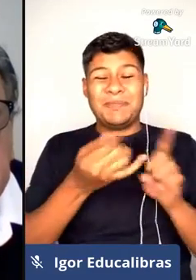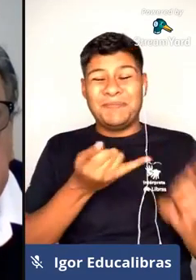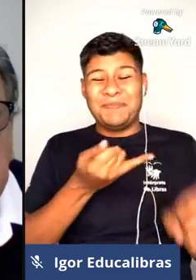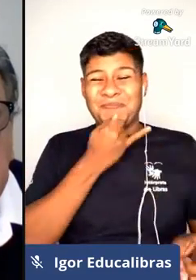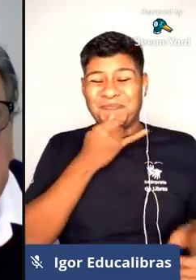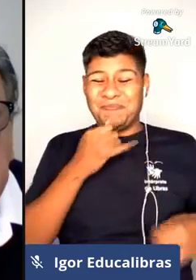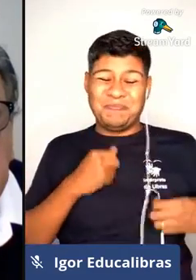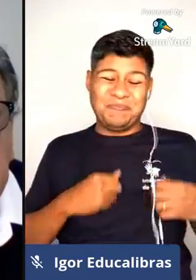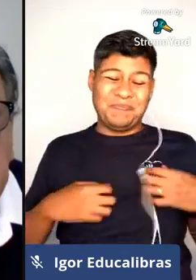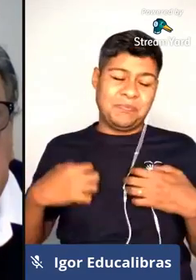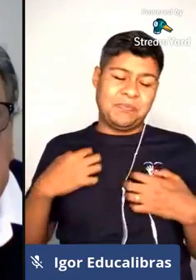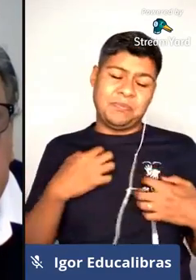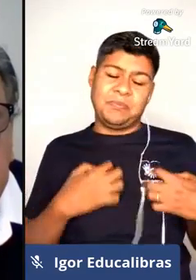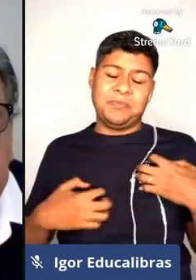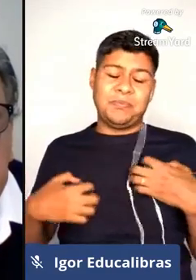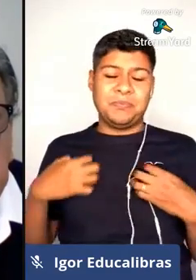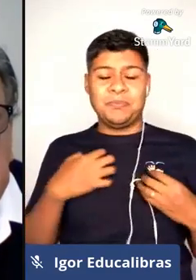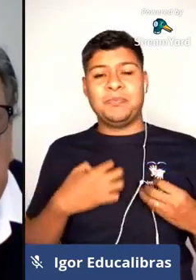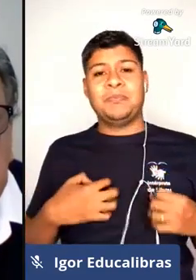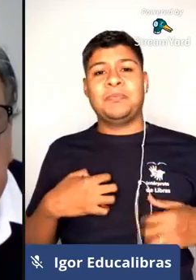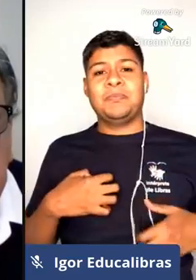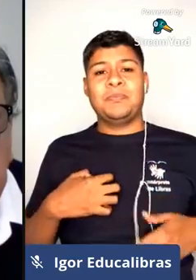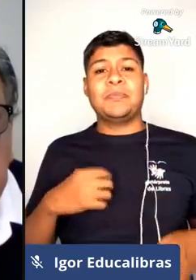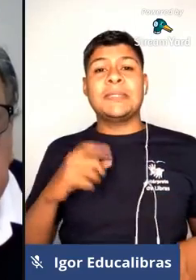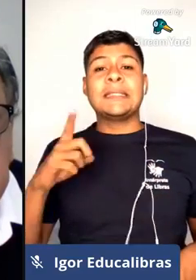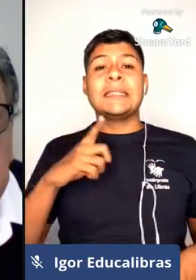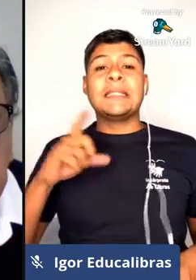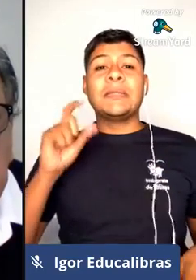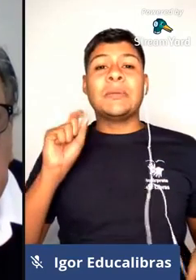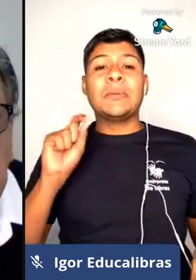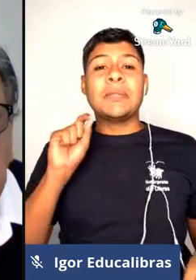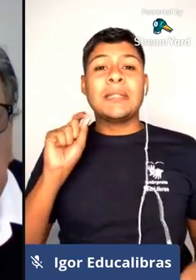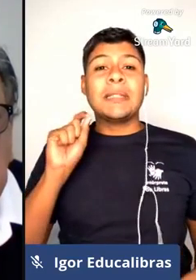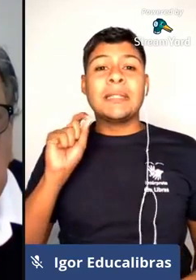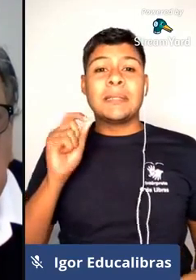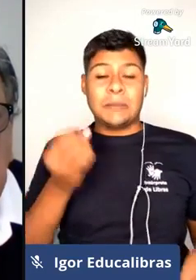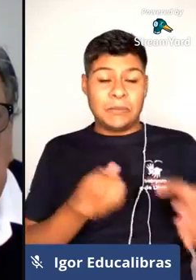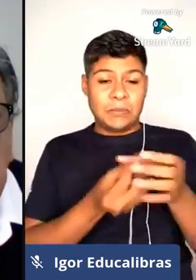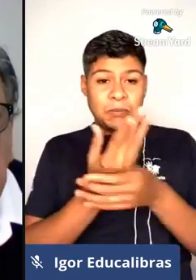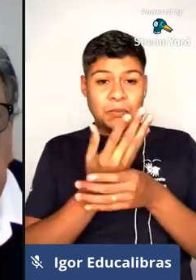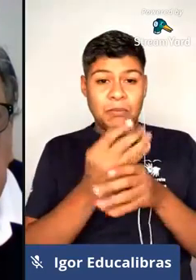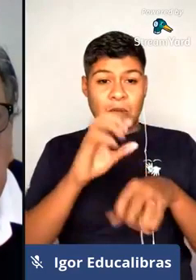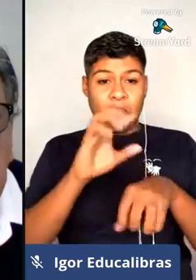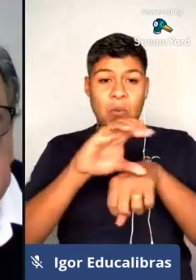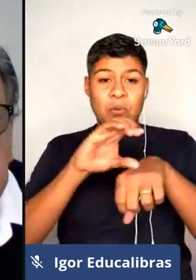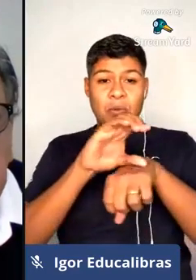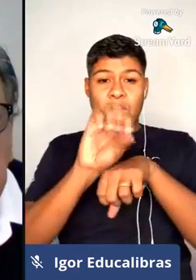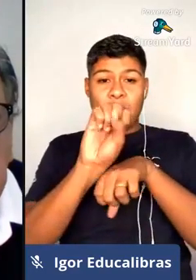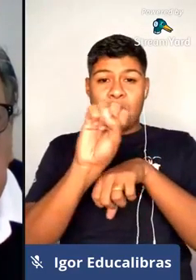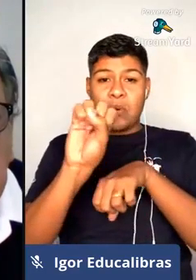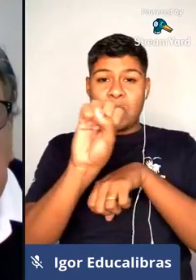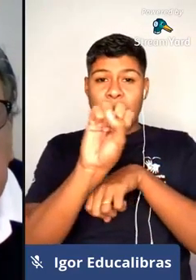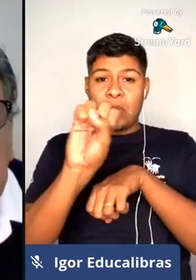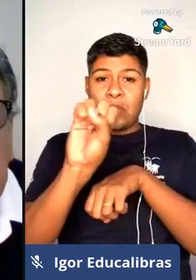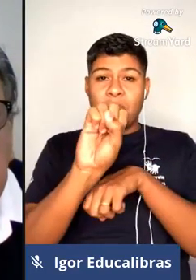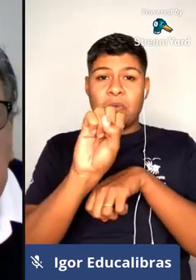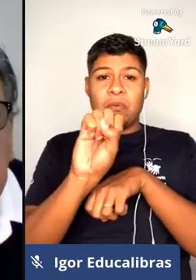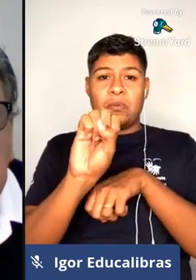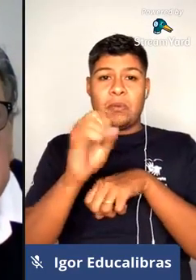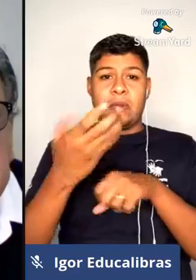amarguras, a impressão que me dá é que, desde a Constituição de 88, amigo